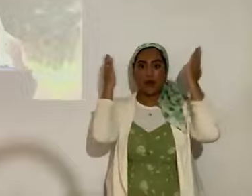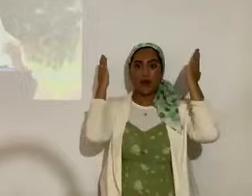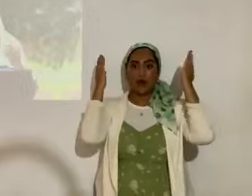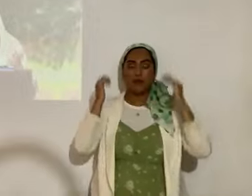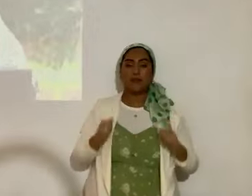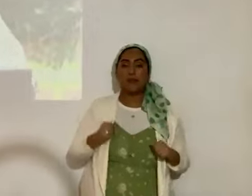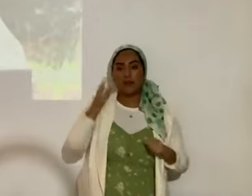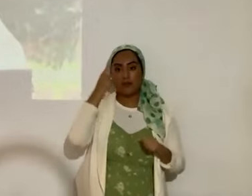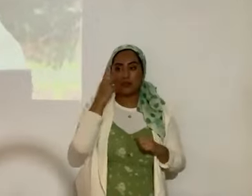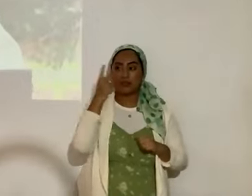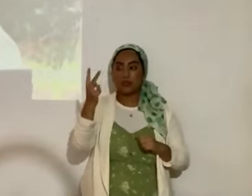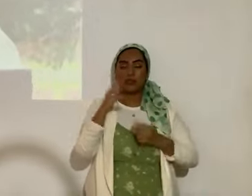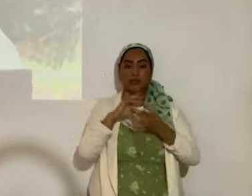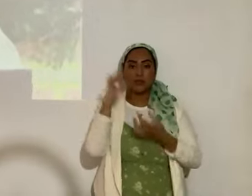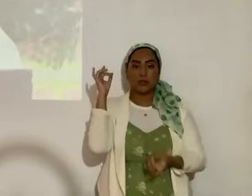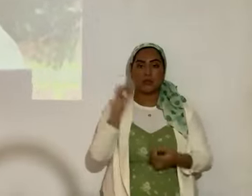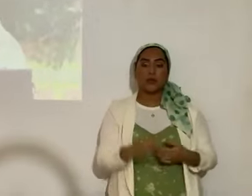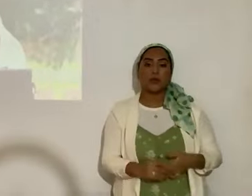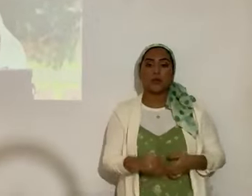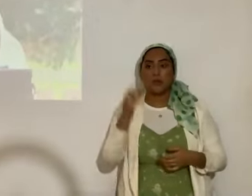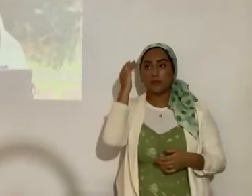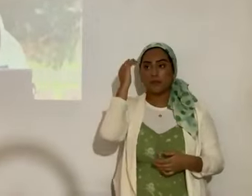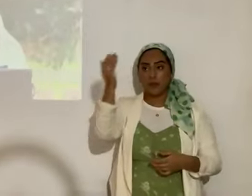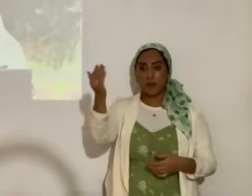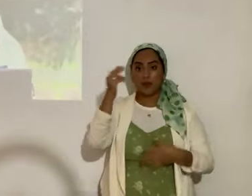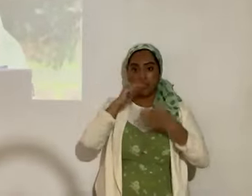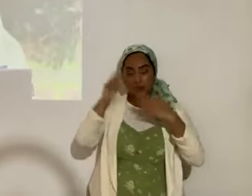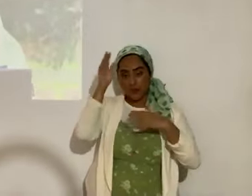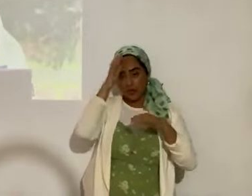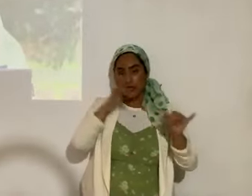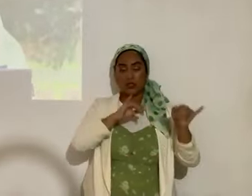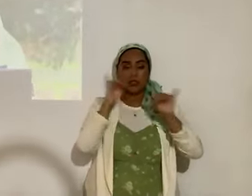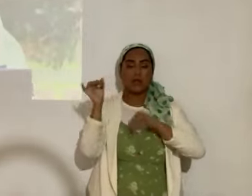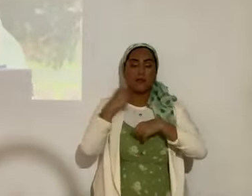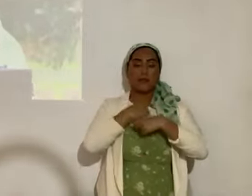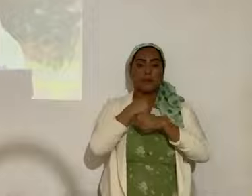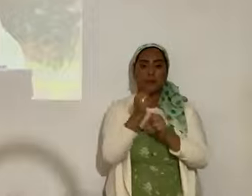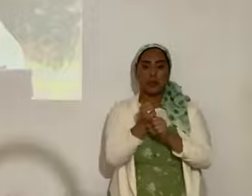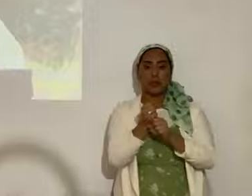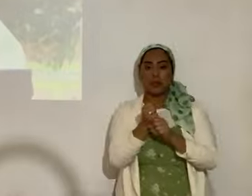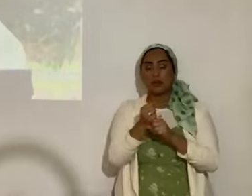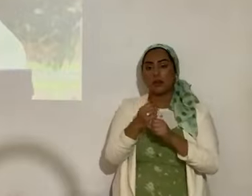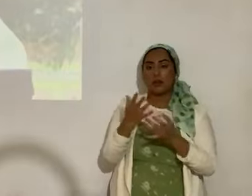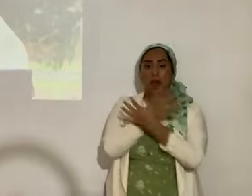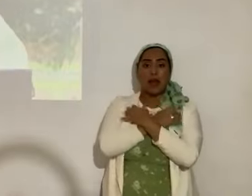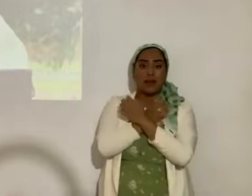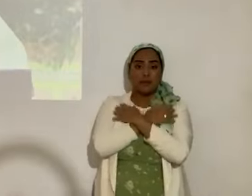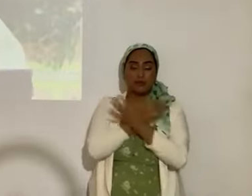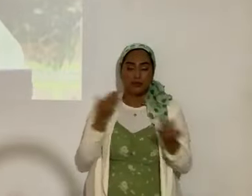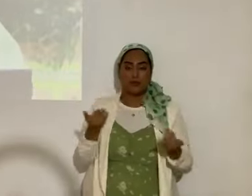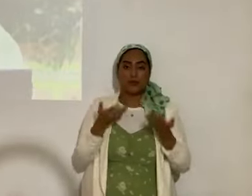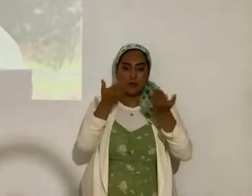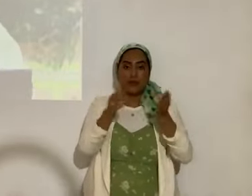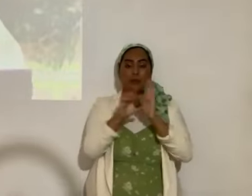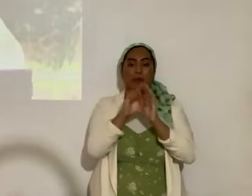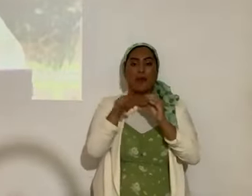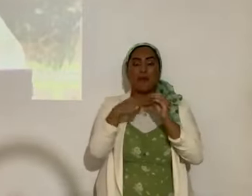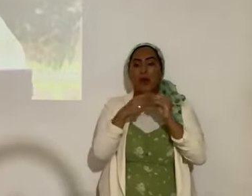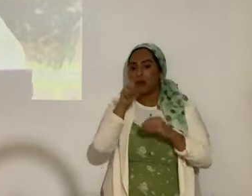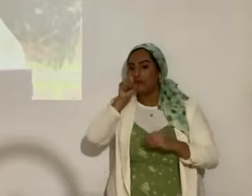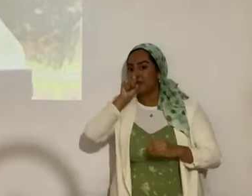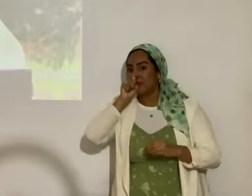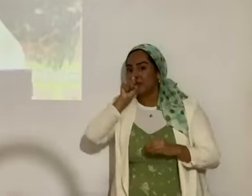para ver lo espiritual el Eterno también creó la la los animalitos en este caso quiero poner El ejemplo de las